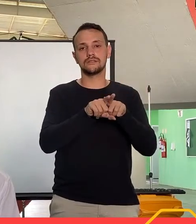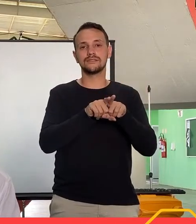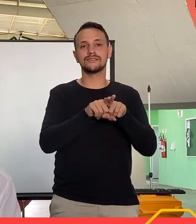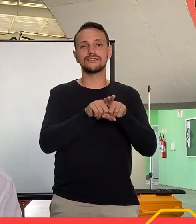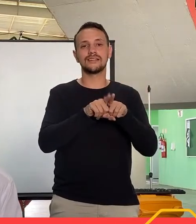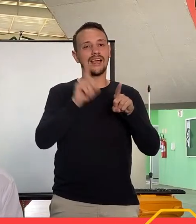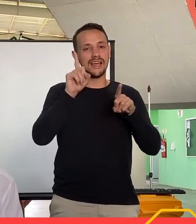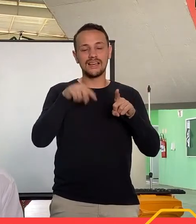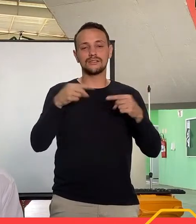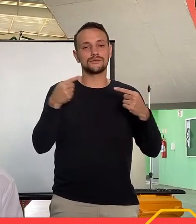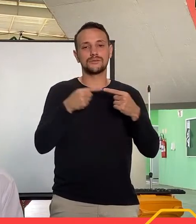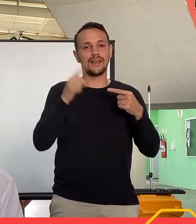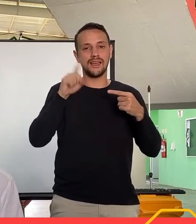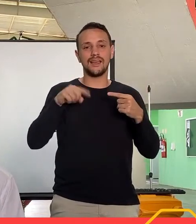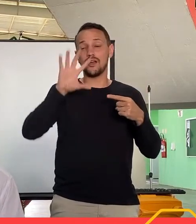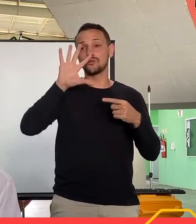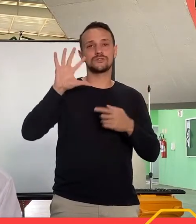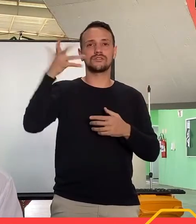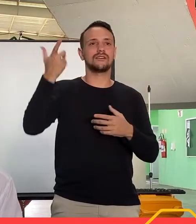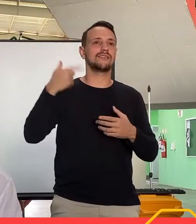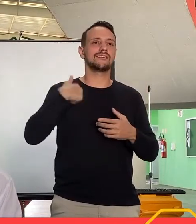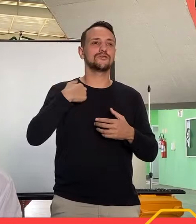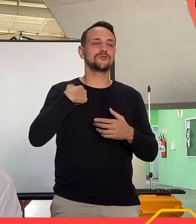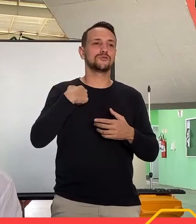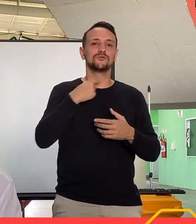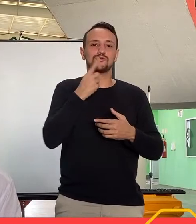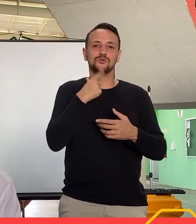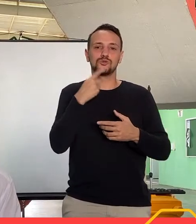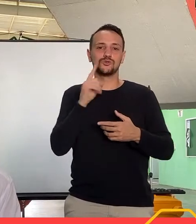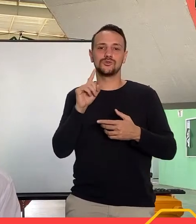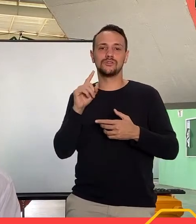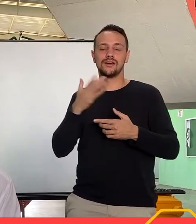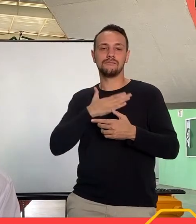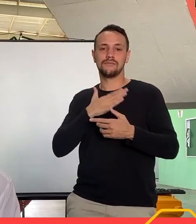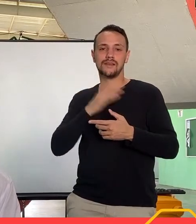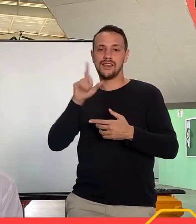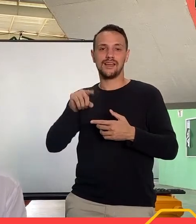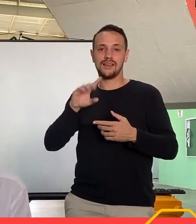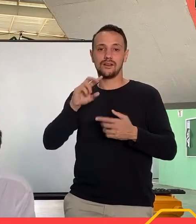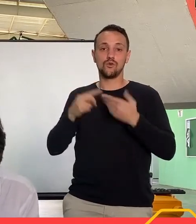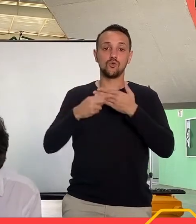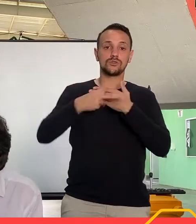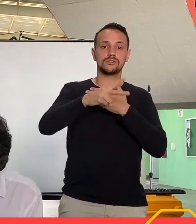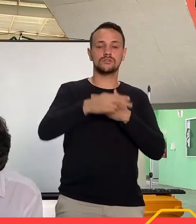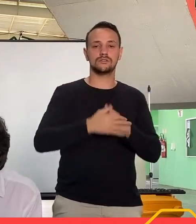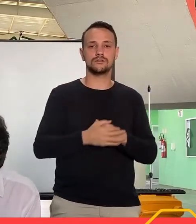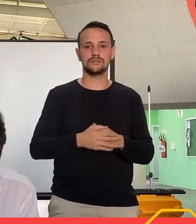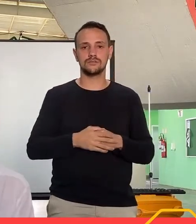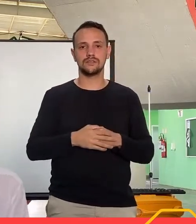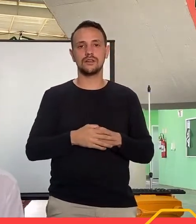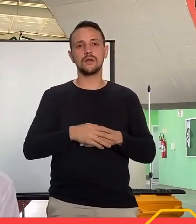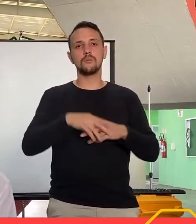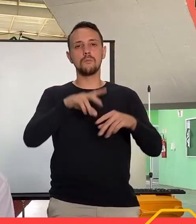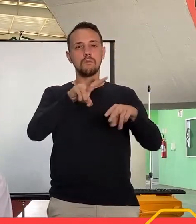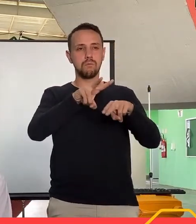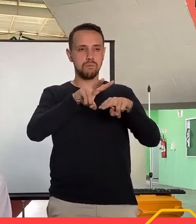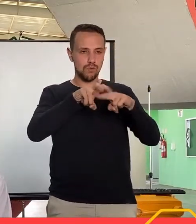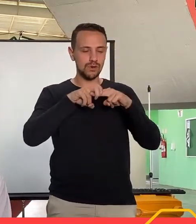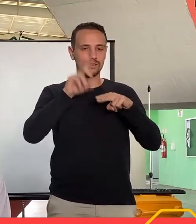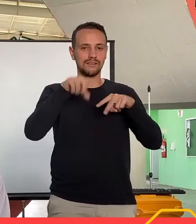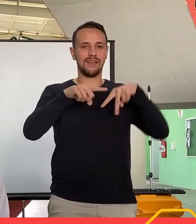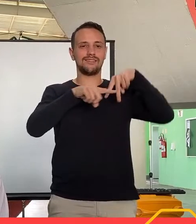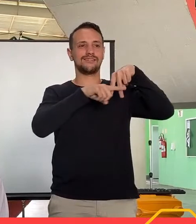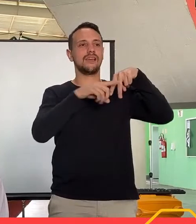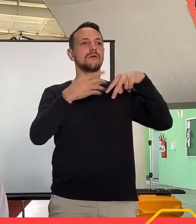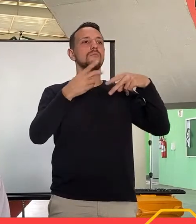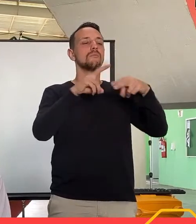inerentemente ao fenômeno. Por isso que eu tem tanto anarquista no mundo, né? Porque